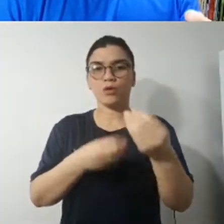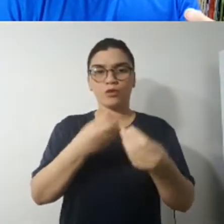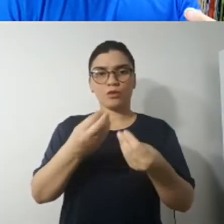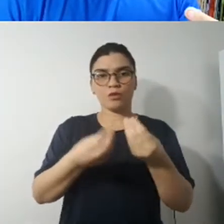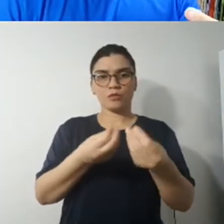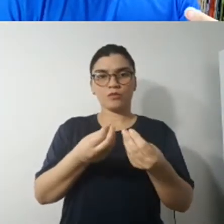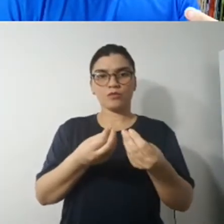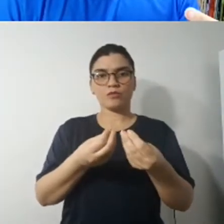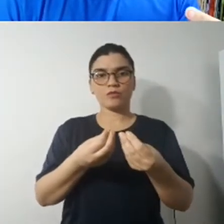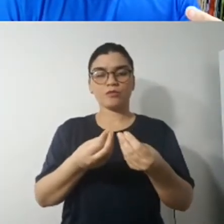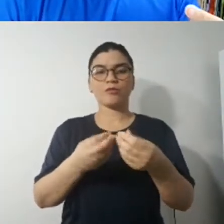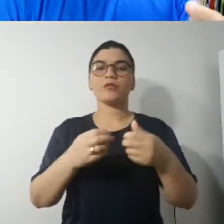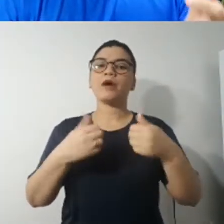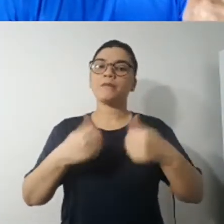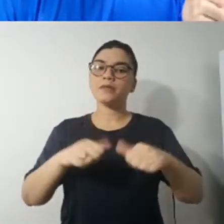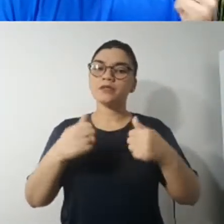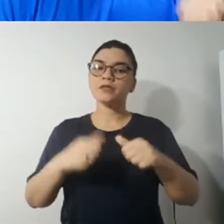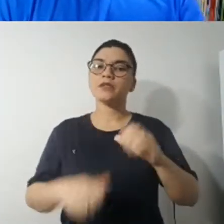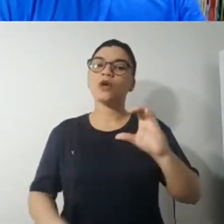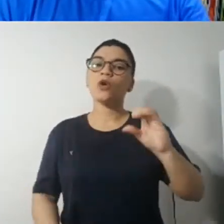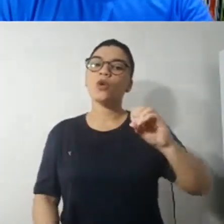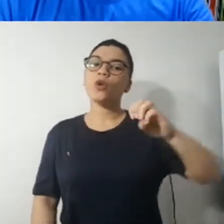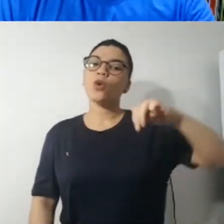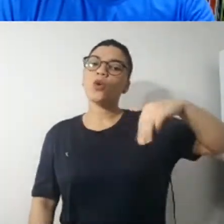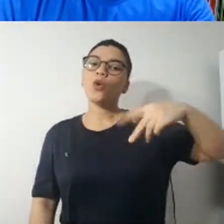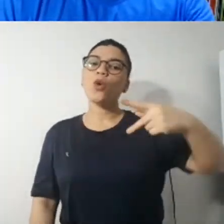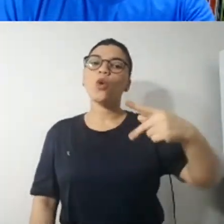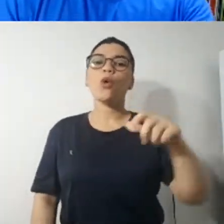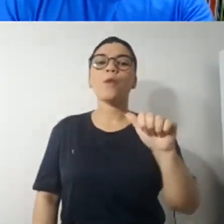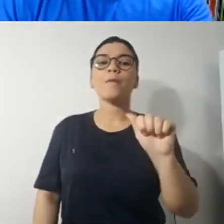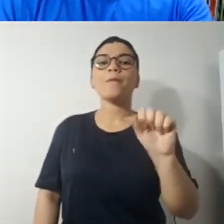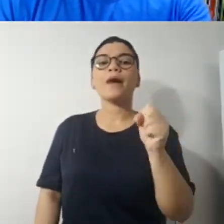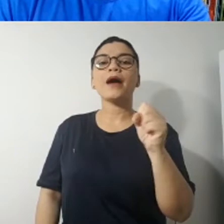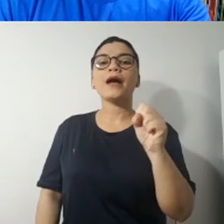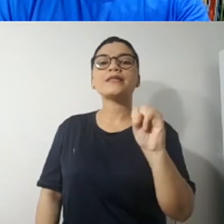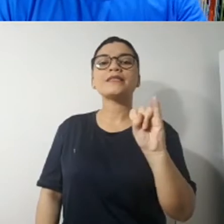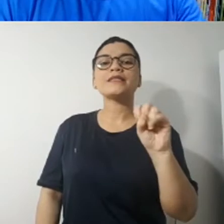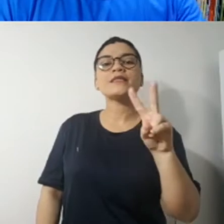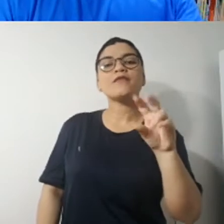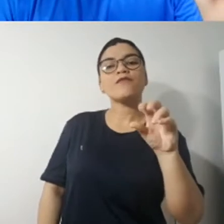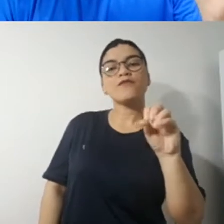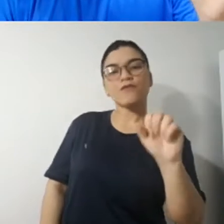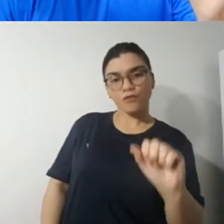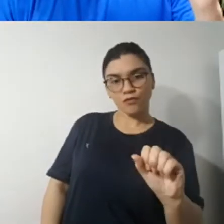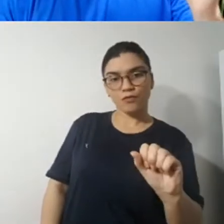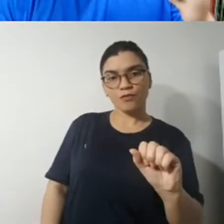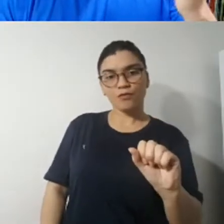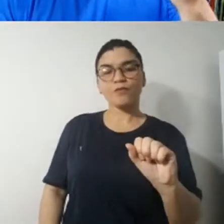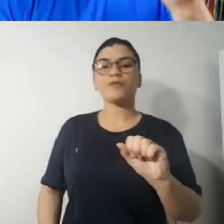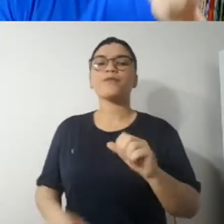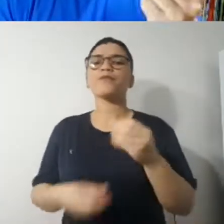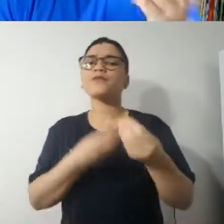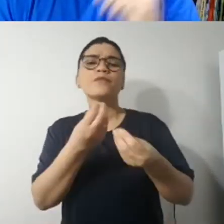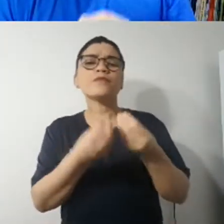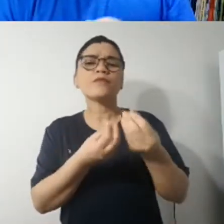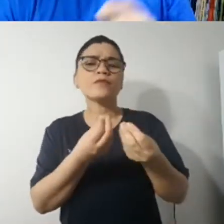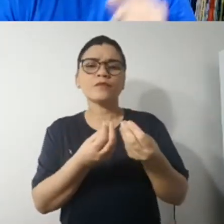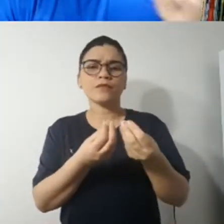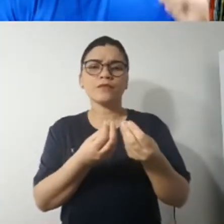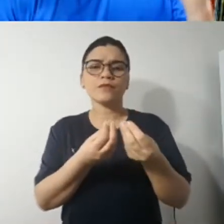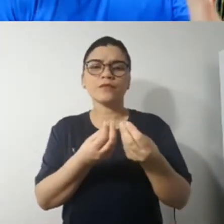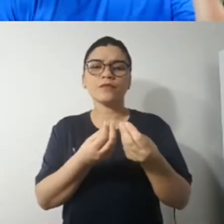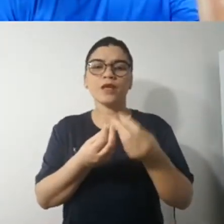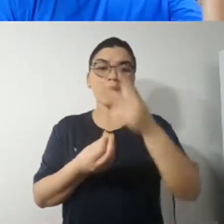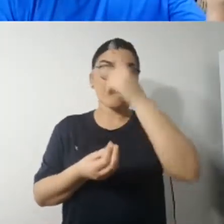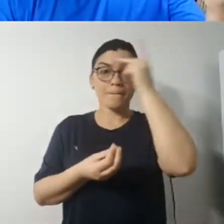compassivos. O que é uma pessoa compassiva? É uma pessoa que tem compaixão, é uma pessoa que olha